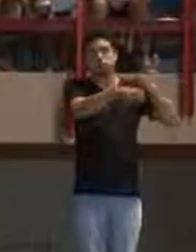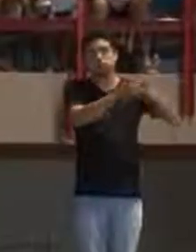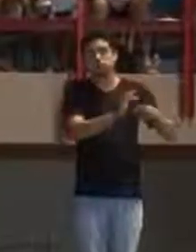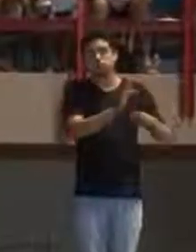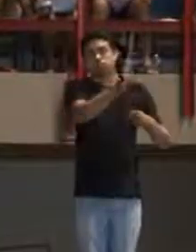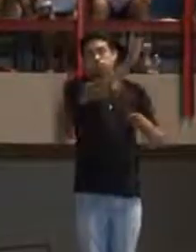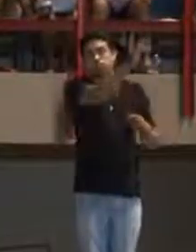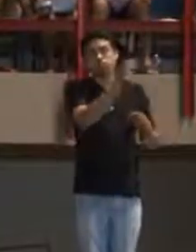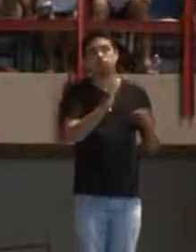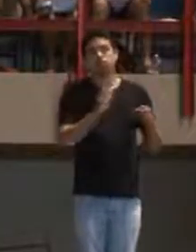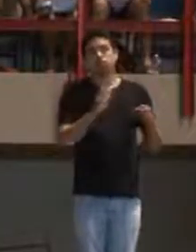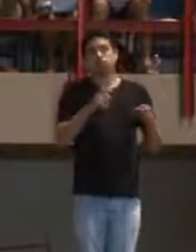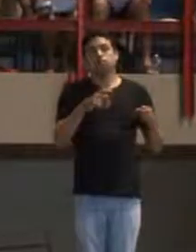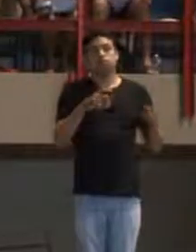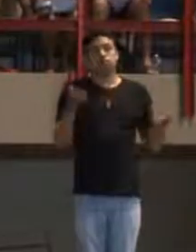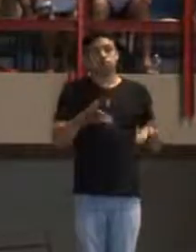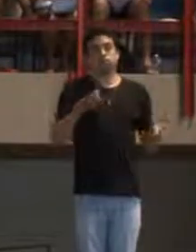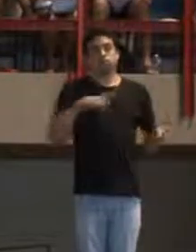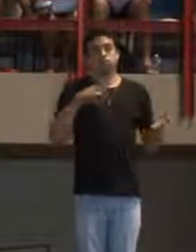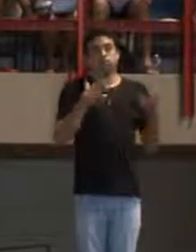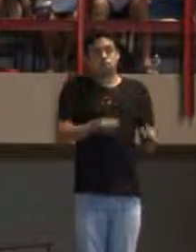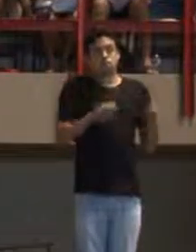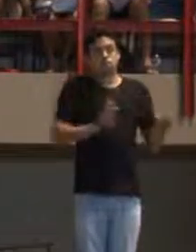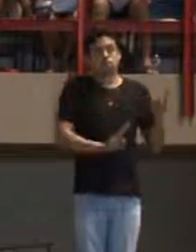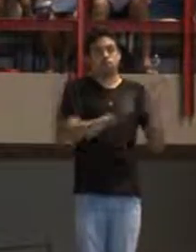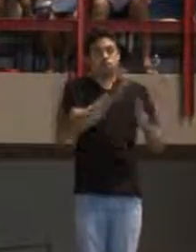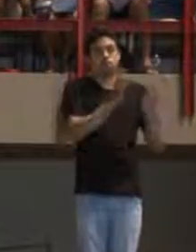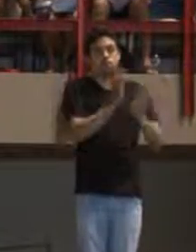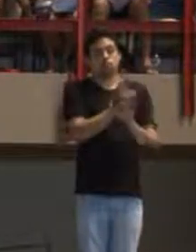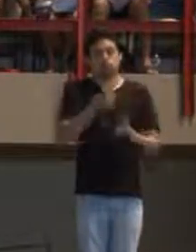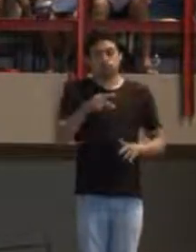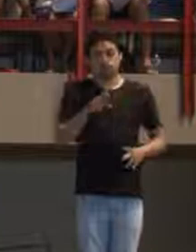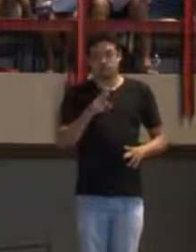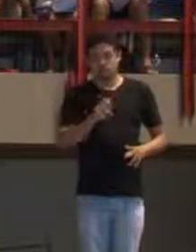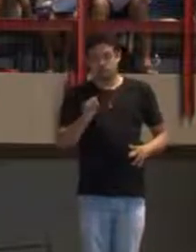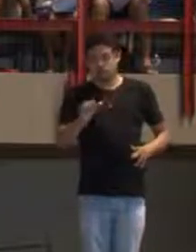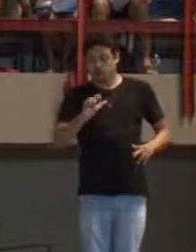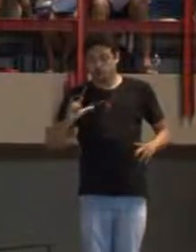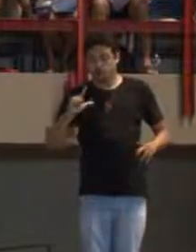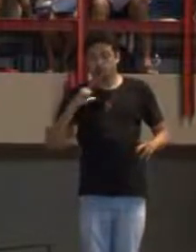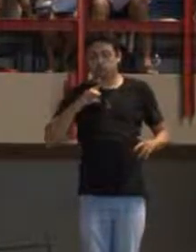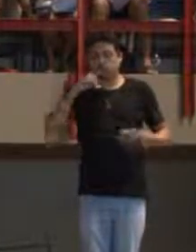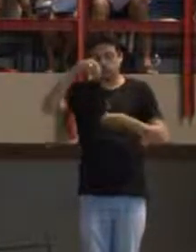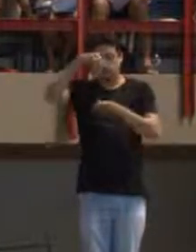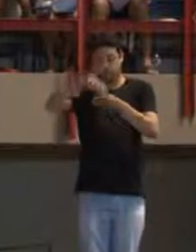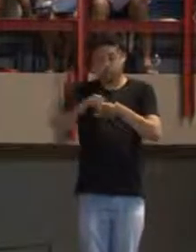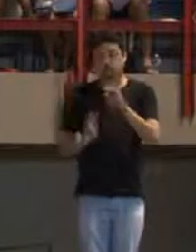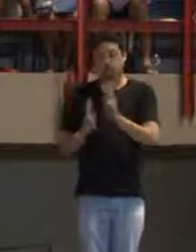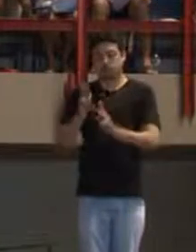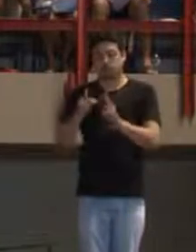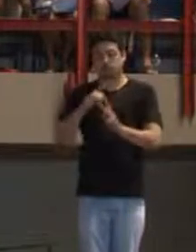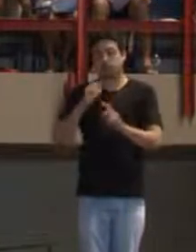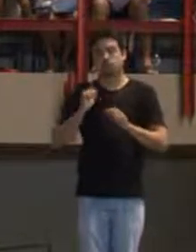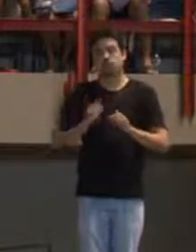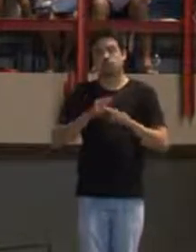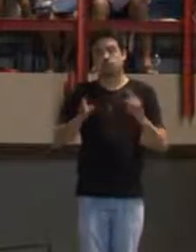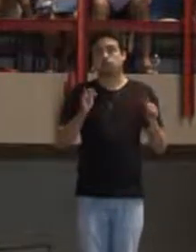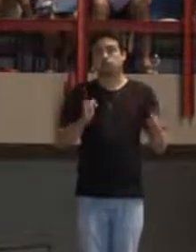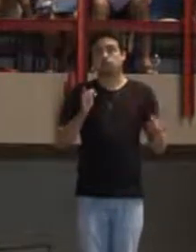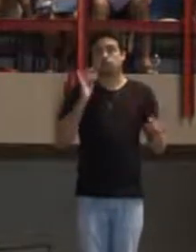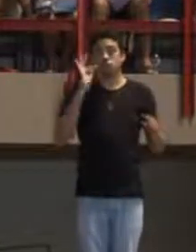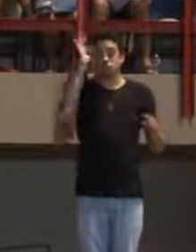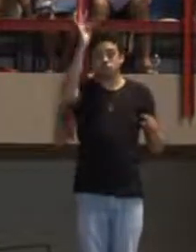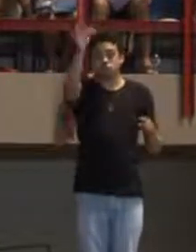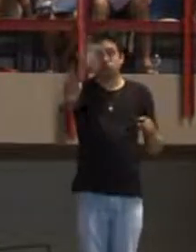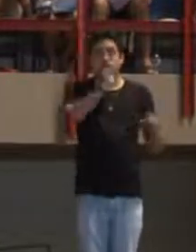anos, agora nós temos um bocado de petróleo. Por causa do pré-sal, a gente tem grandes reservas de petróleo. Se o petróleo